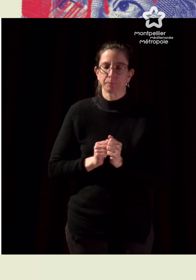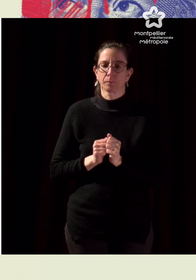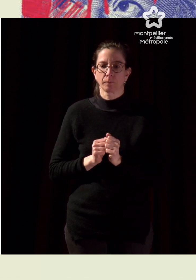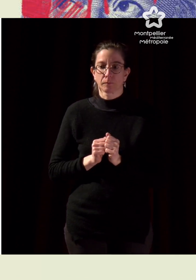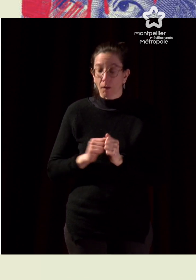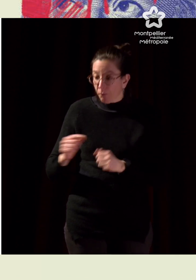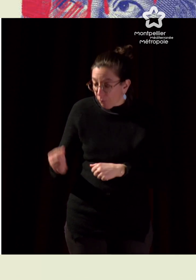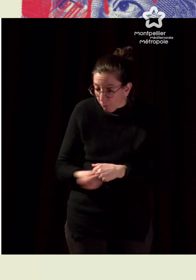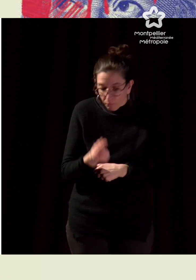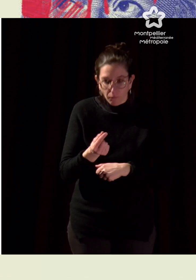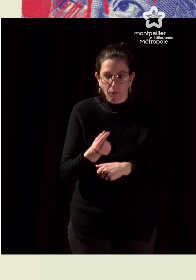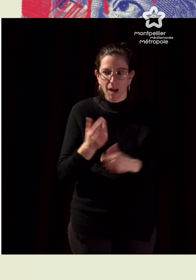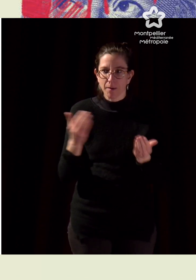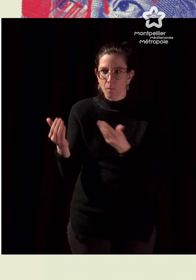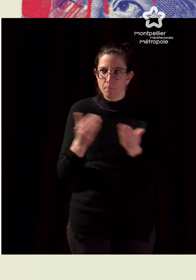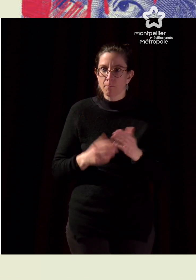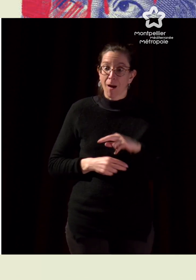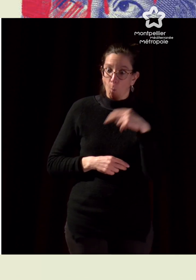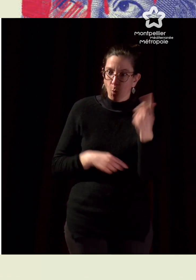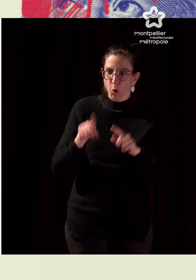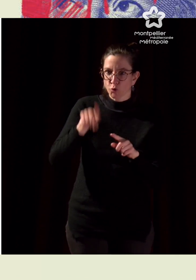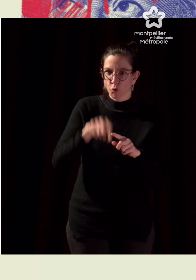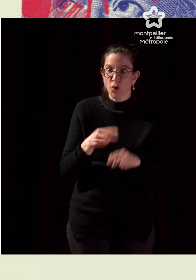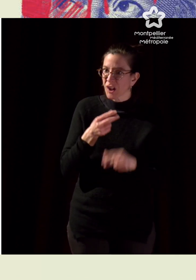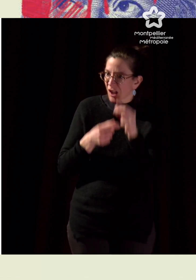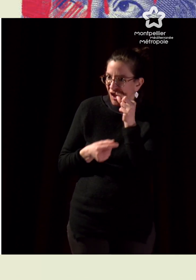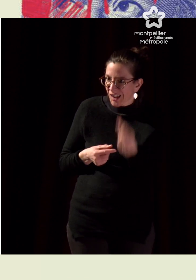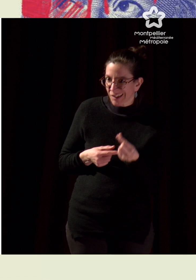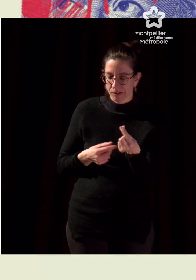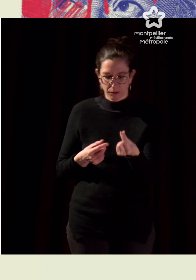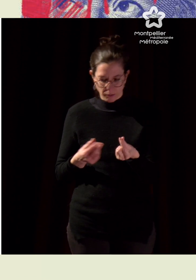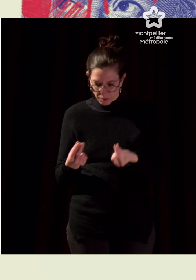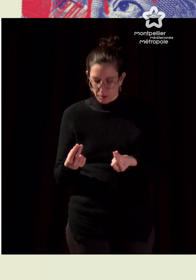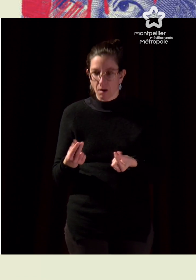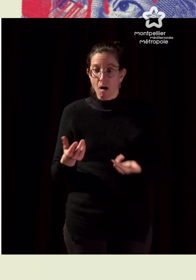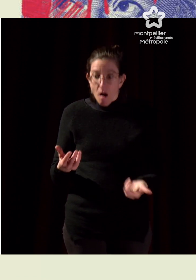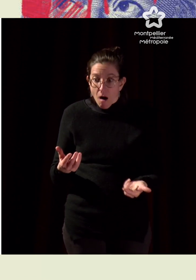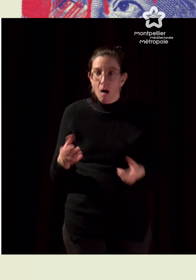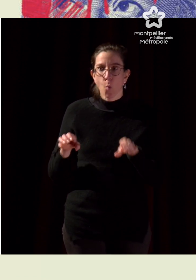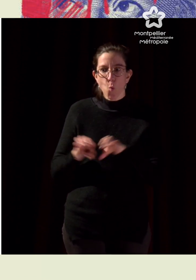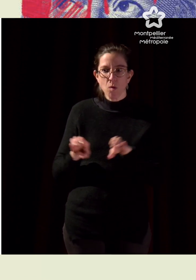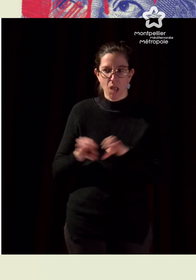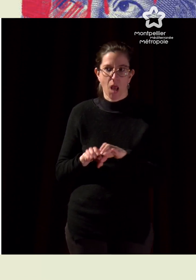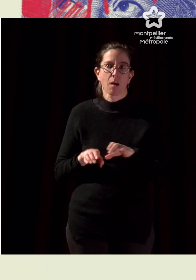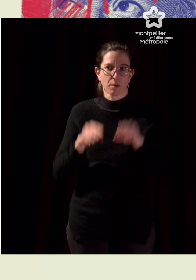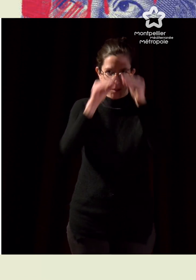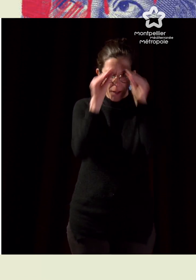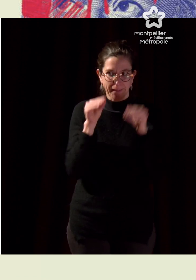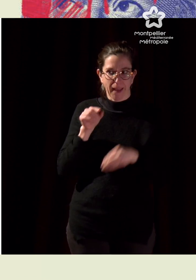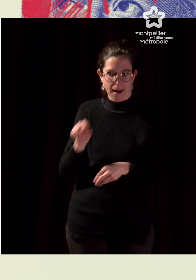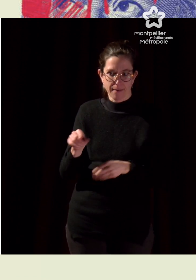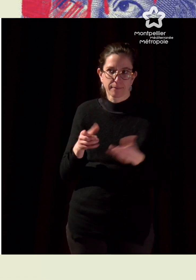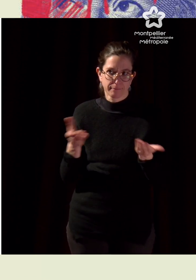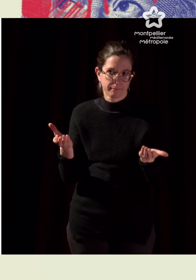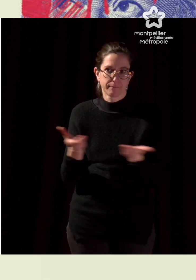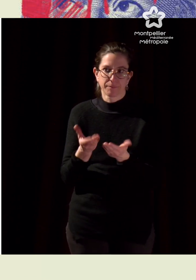dent, et ils ont trouvé, en fait, c'est un cousin de Néandertal. Je dirais que c'est la version plus à l'est, encore plus à l'est